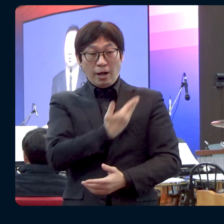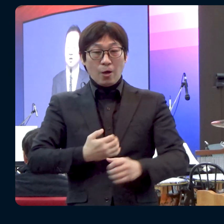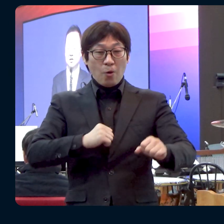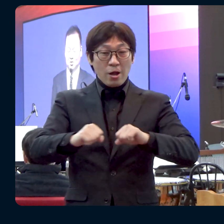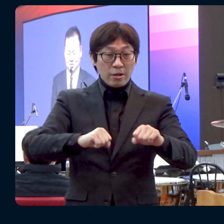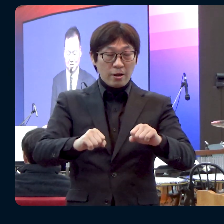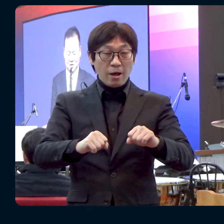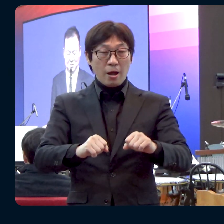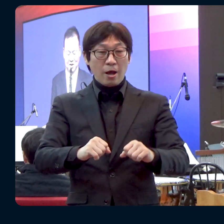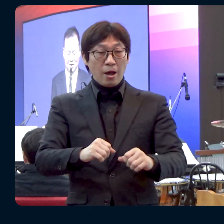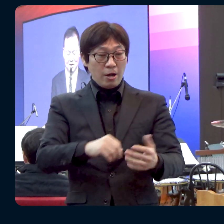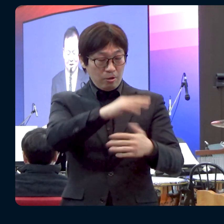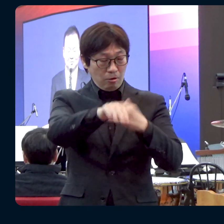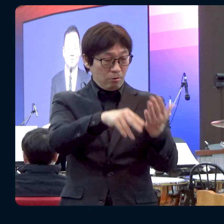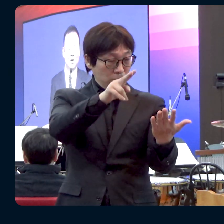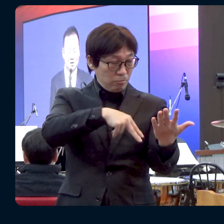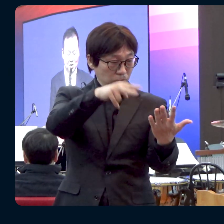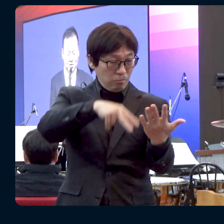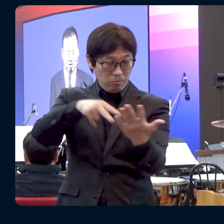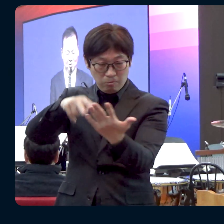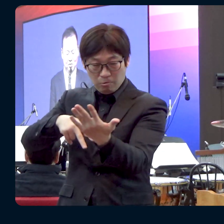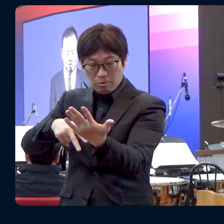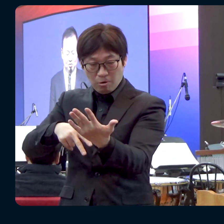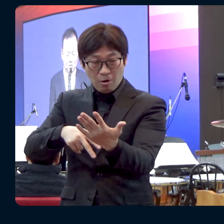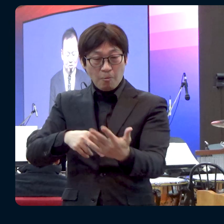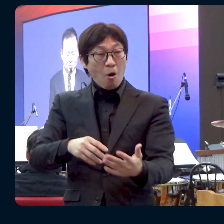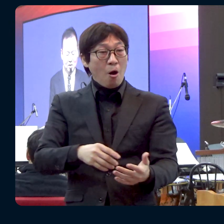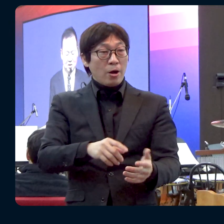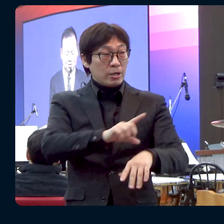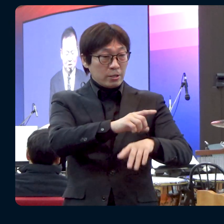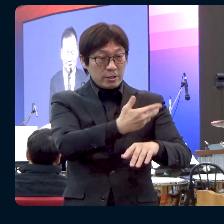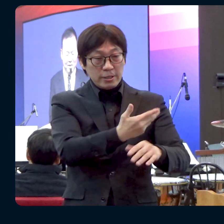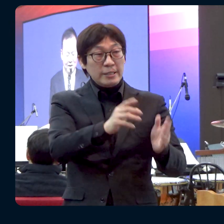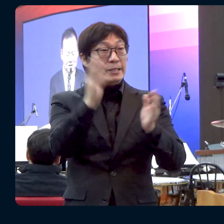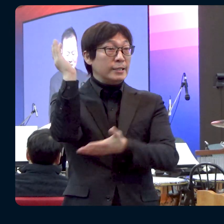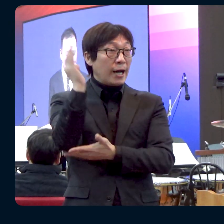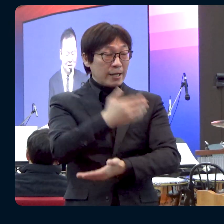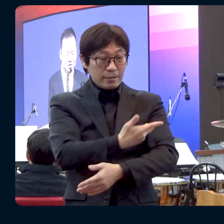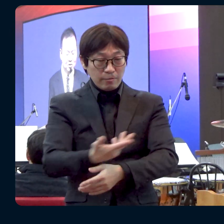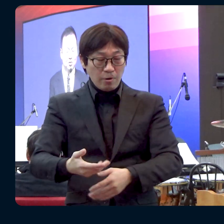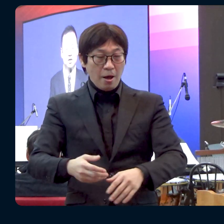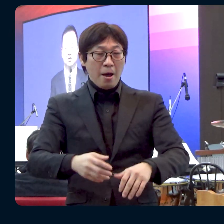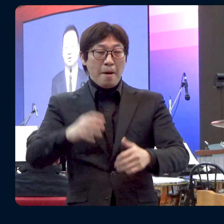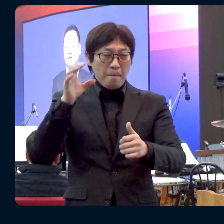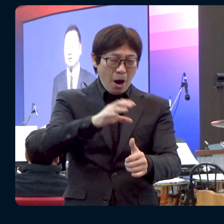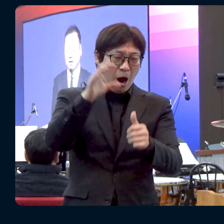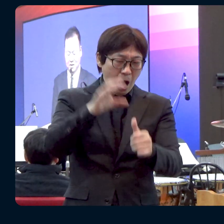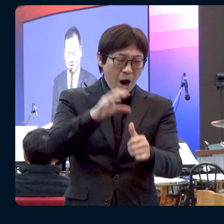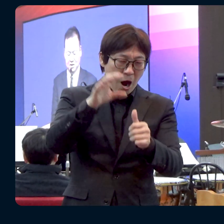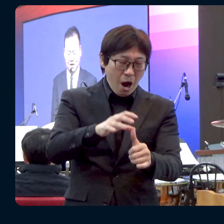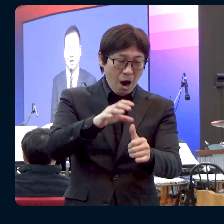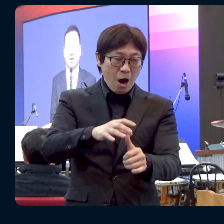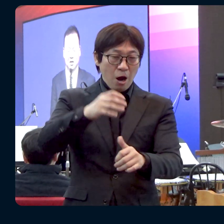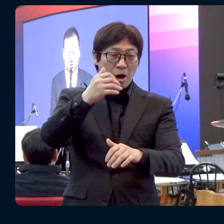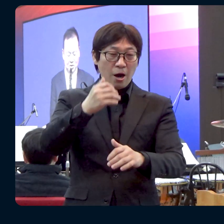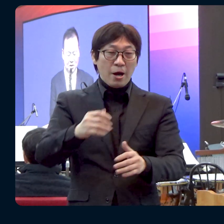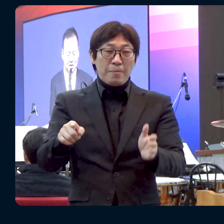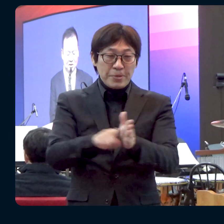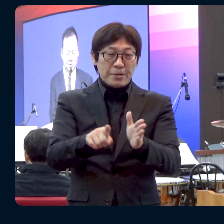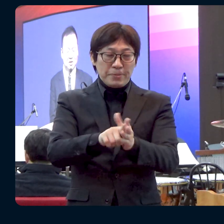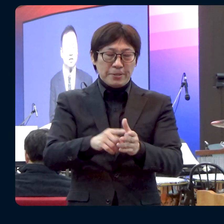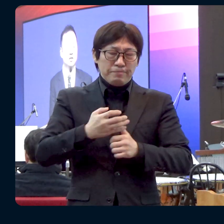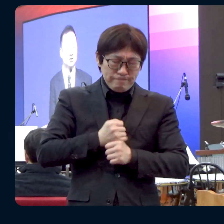사도행전에서 우리가 자주 보게 되는 것도 그것입니다. 핍박을 견뎌내고 유혹을 물리치고 매를 맞아가면서도 예수는 하나님의